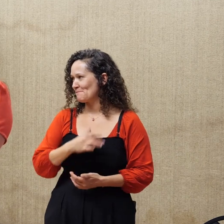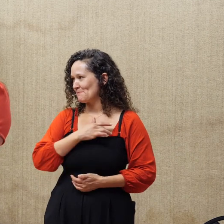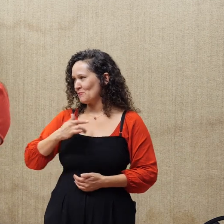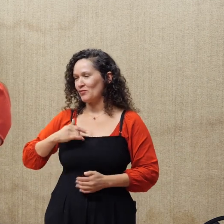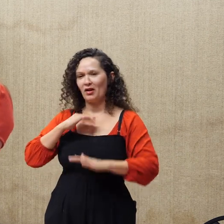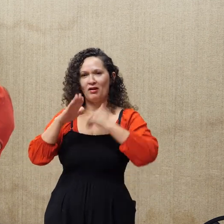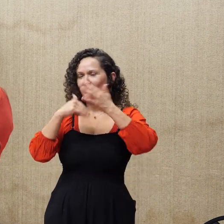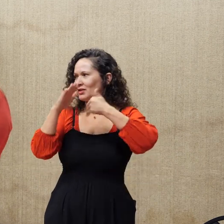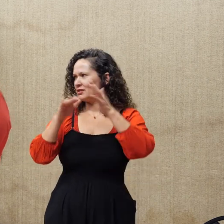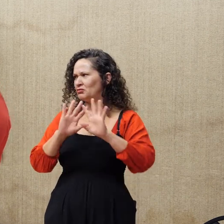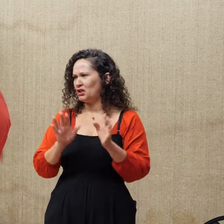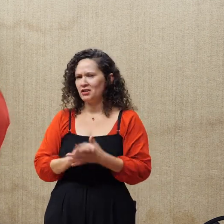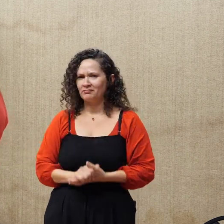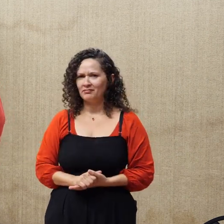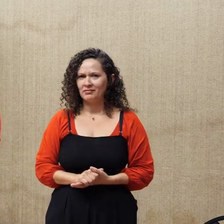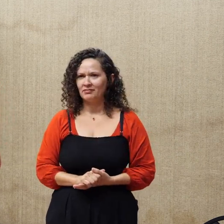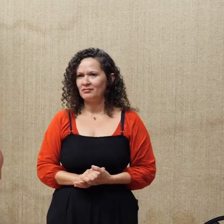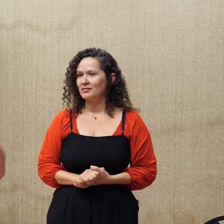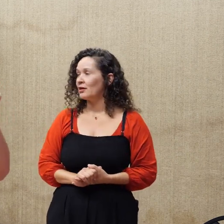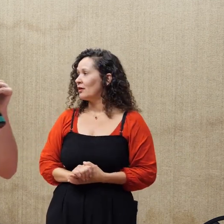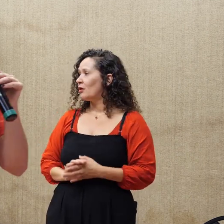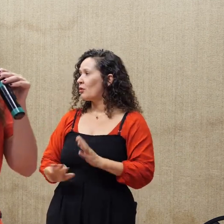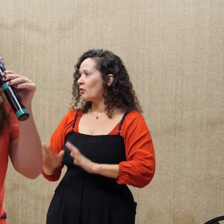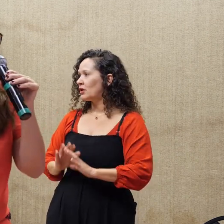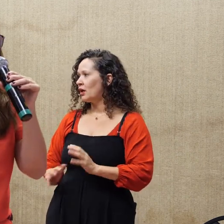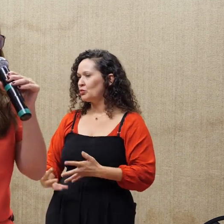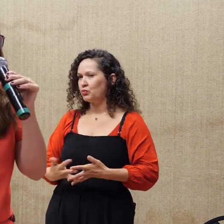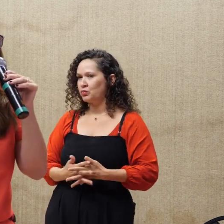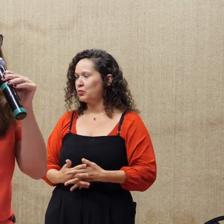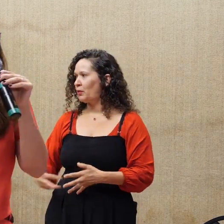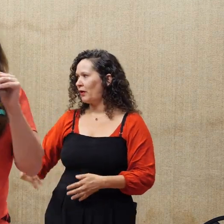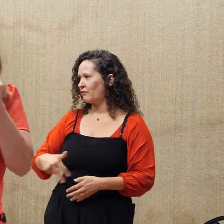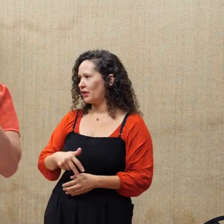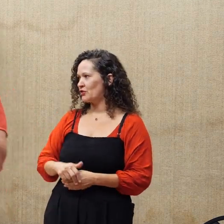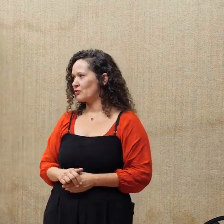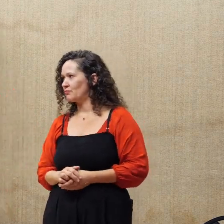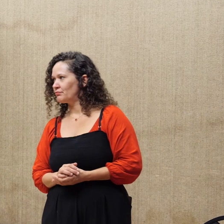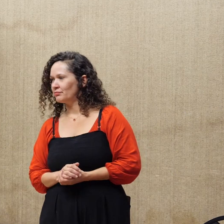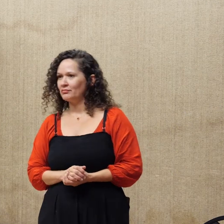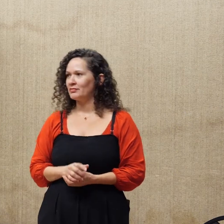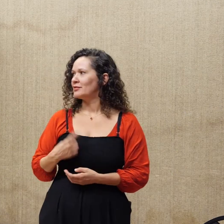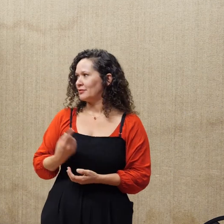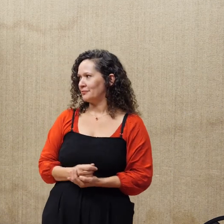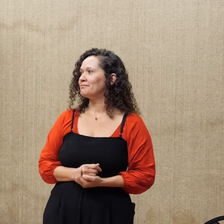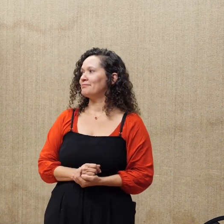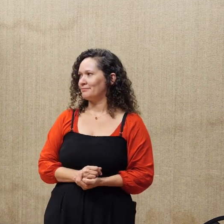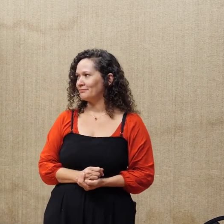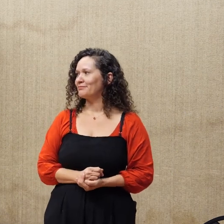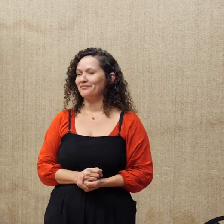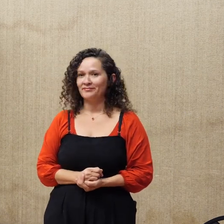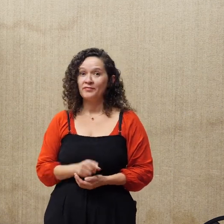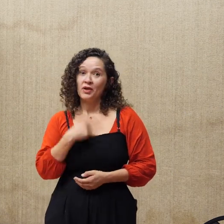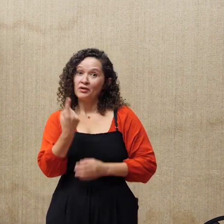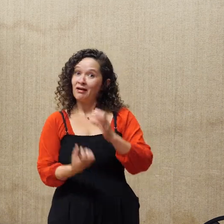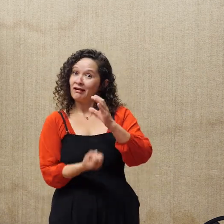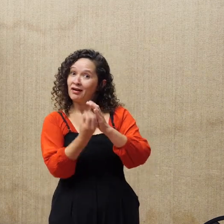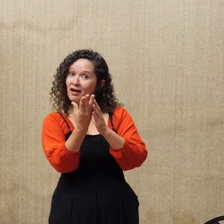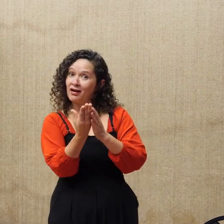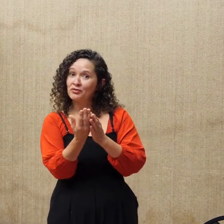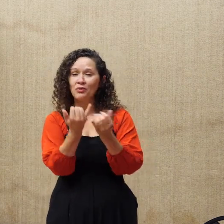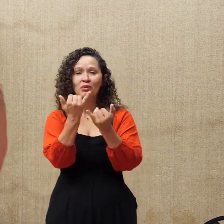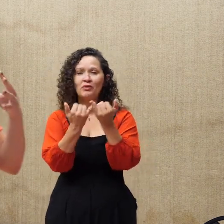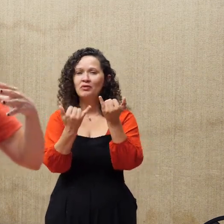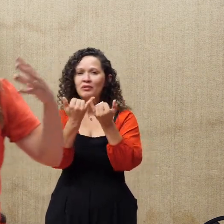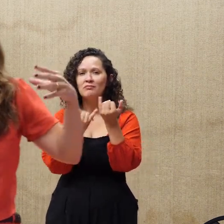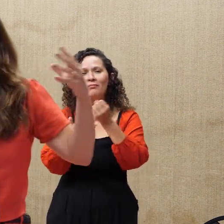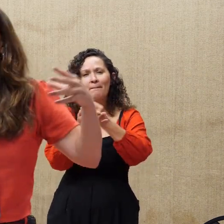avança democraticamente porque ela já teve 17 conferências nacionais onde consensos mínimos são criados. Eu